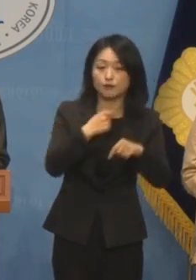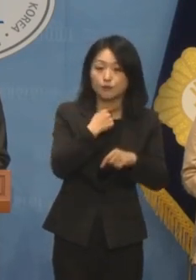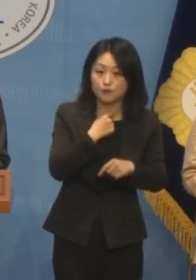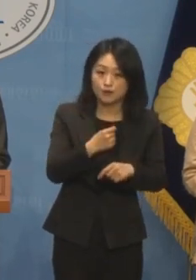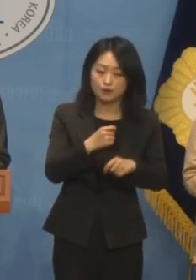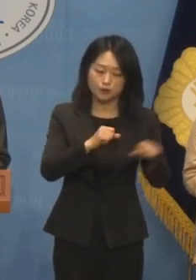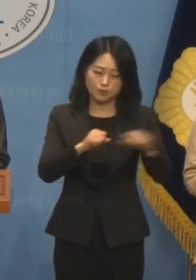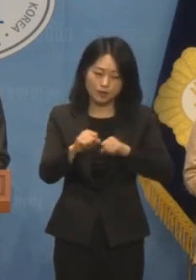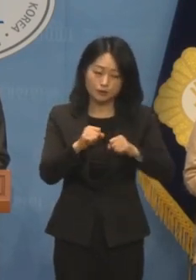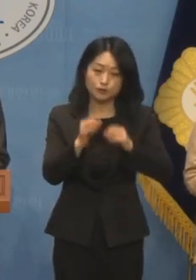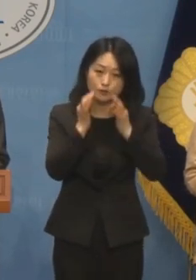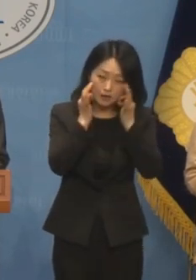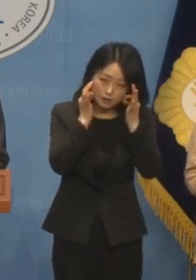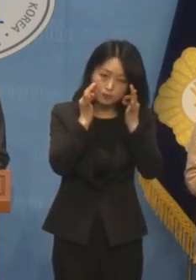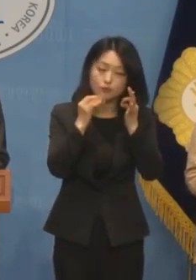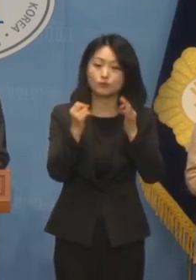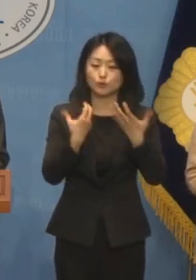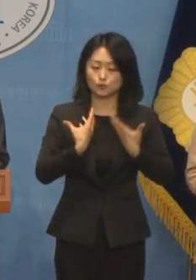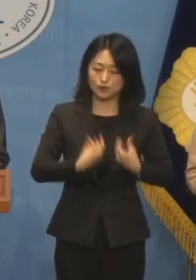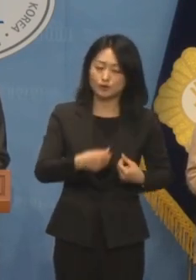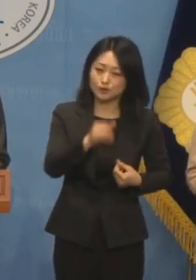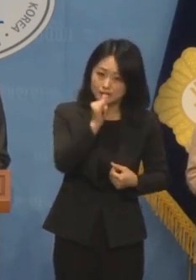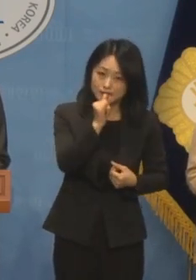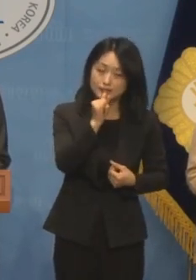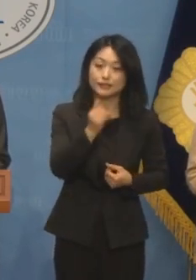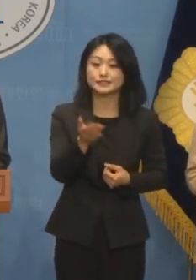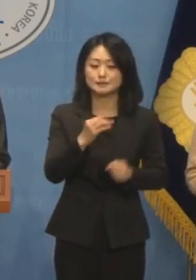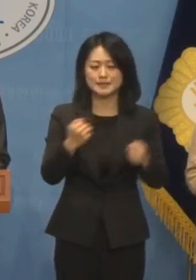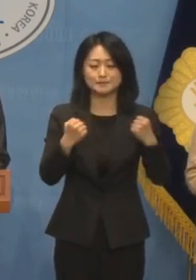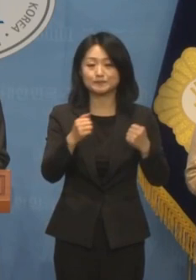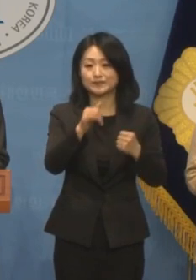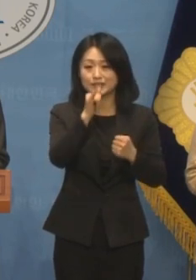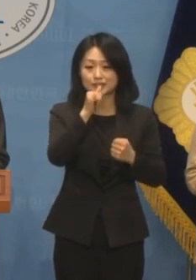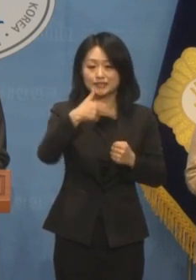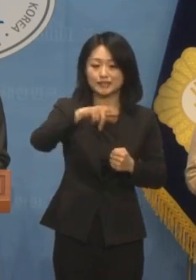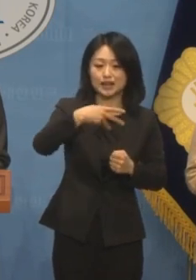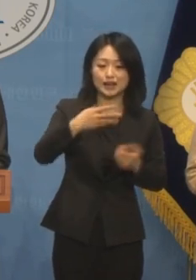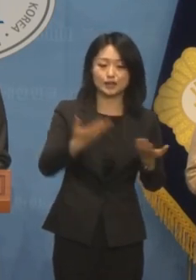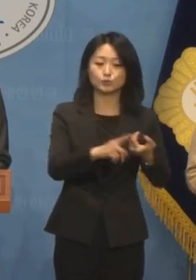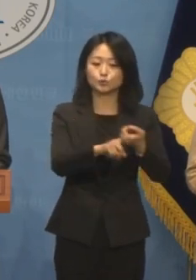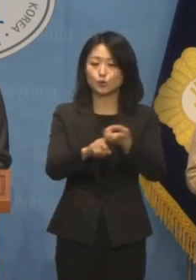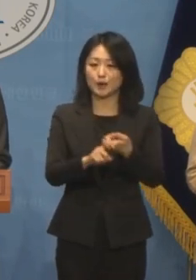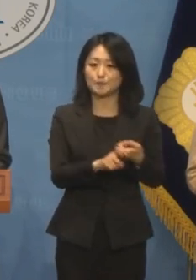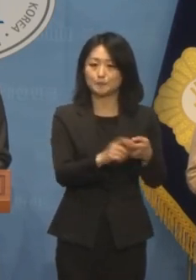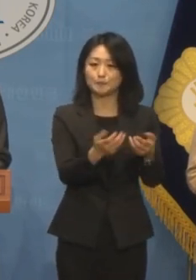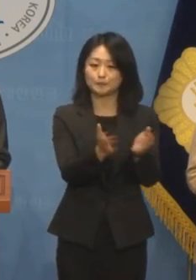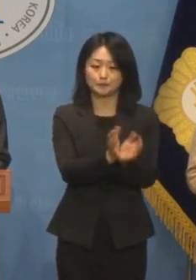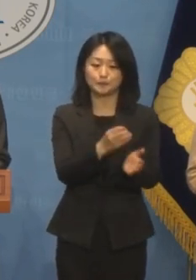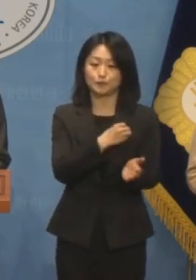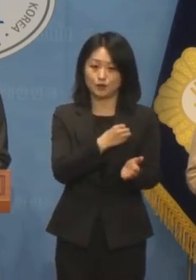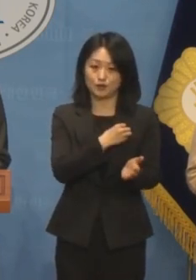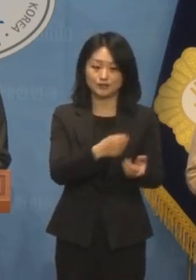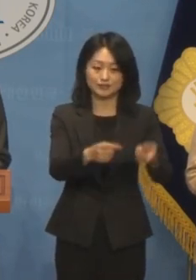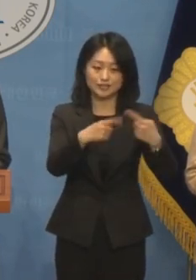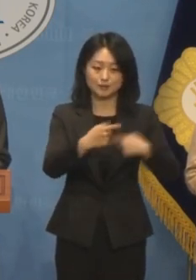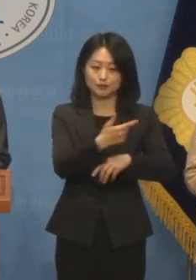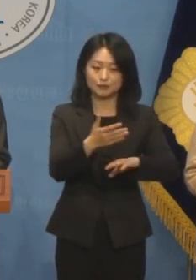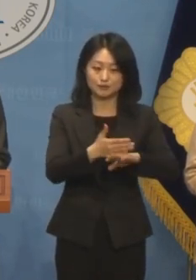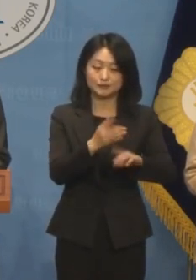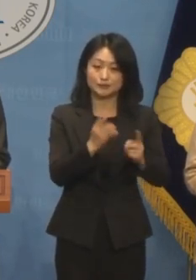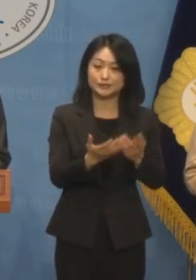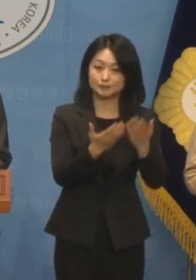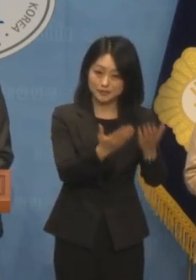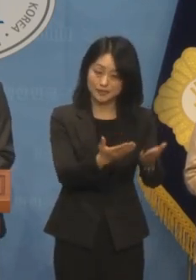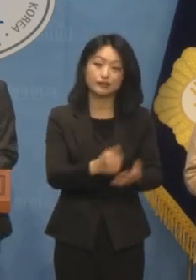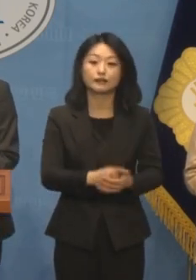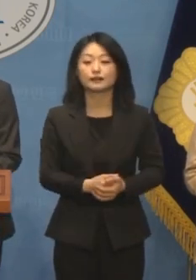좌절도 하고 있는 그렇지만 또 힘을 내고 있는 우리 카라 노동조합 조합원들 참석해 주셔서 너무